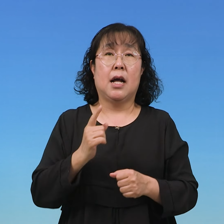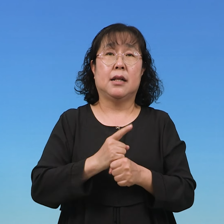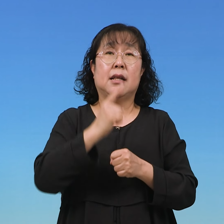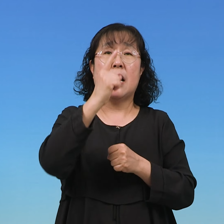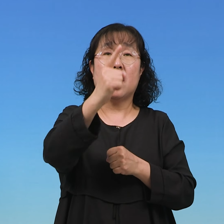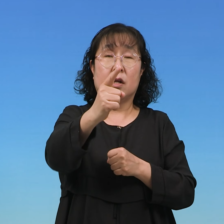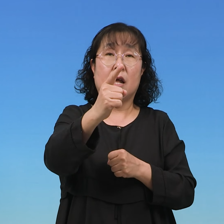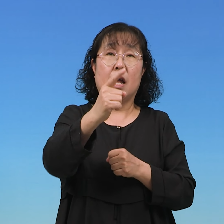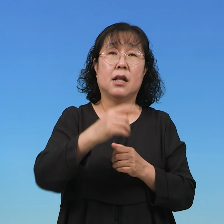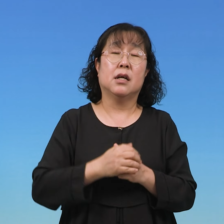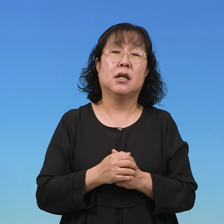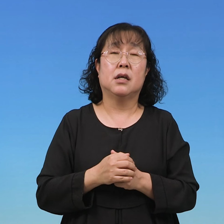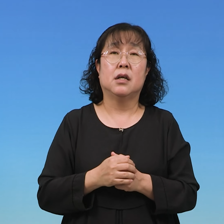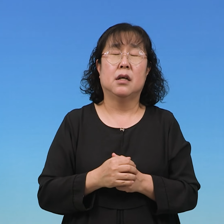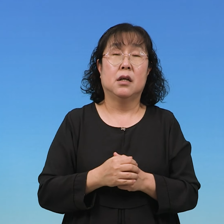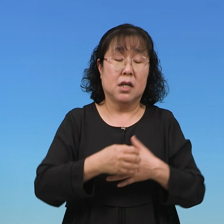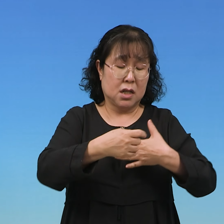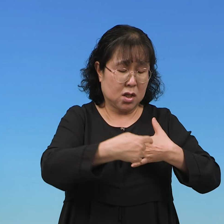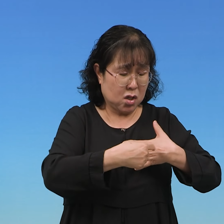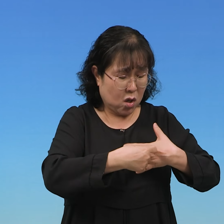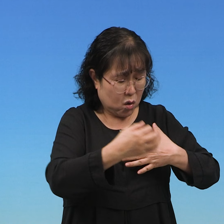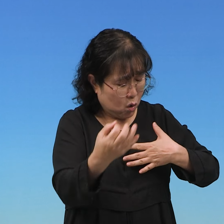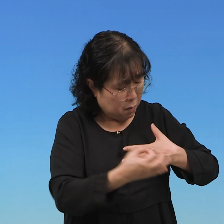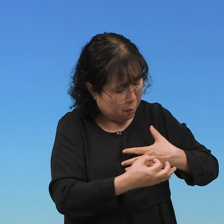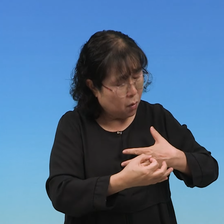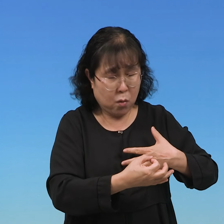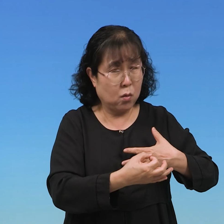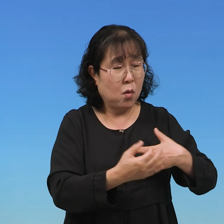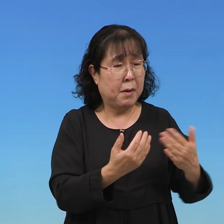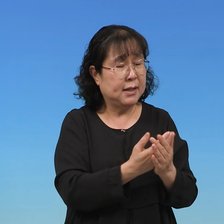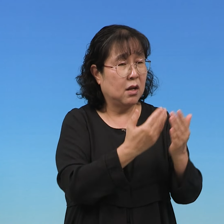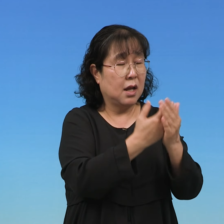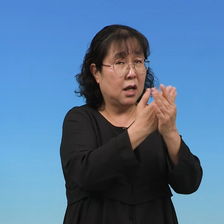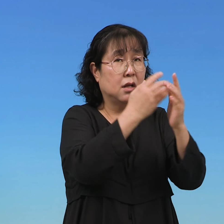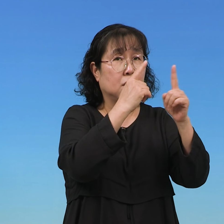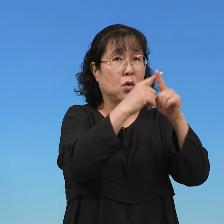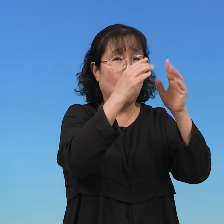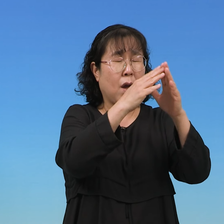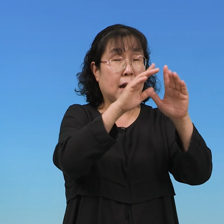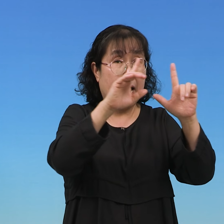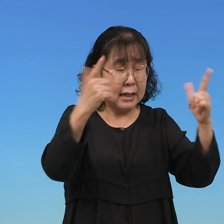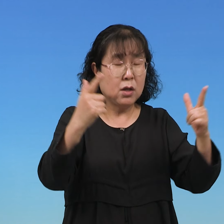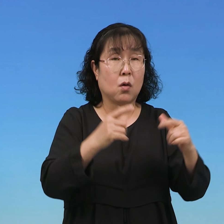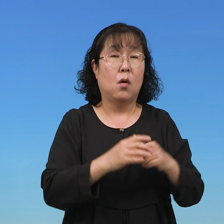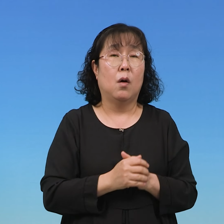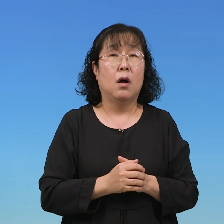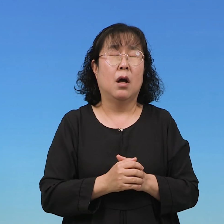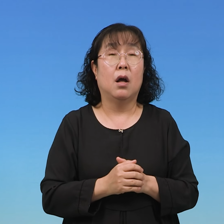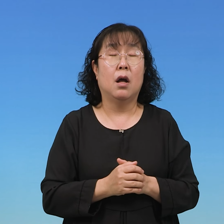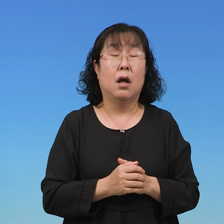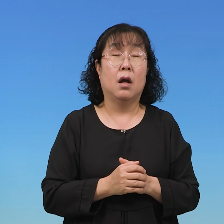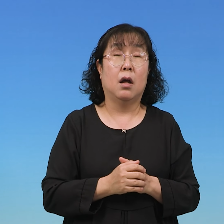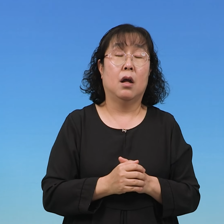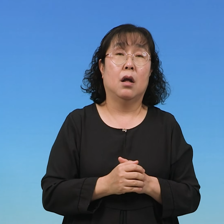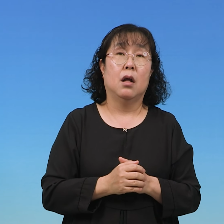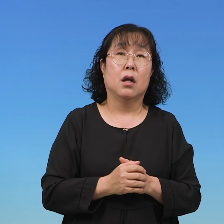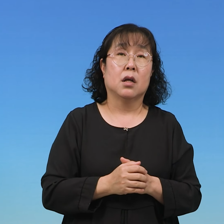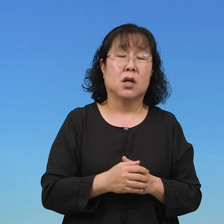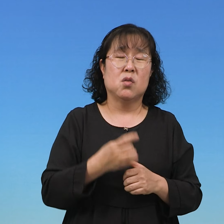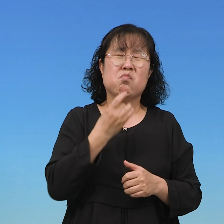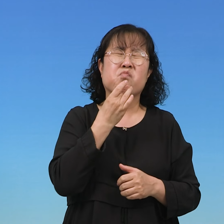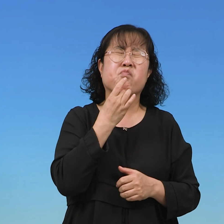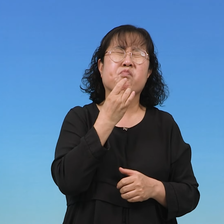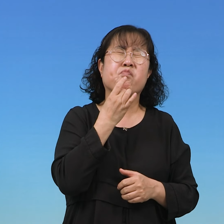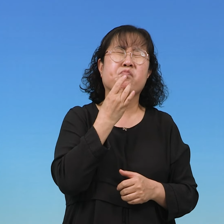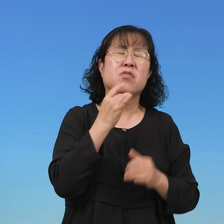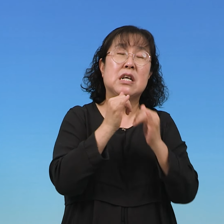내년에 이제 동사무소 인생이 아니라, 동사무소 교회가 아니라 정말 그 조롱하는 사람들 그